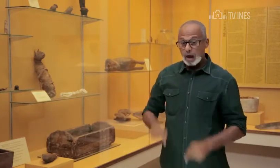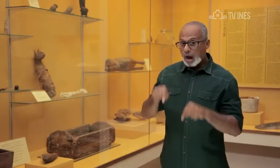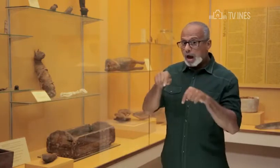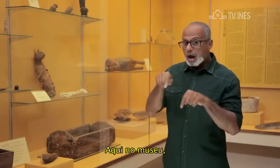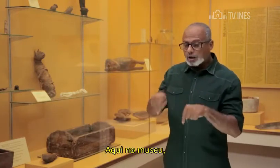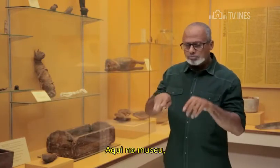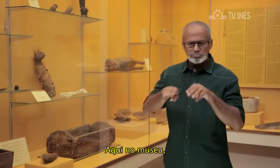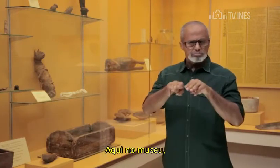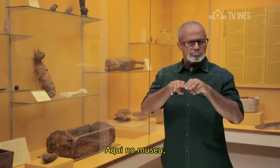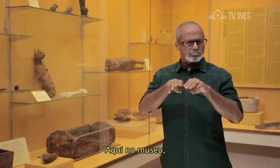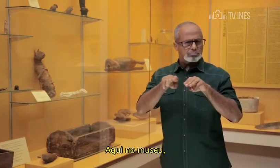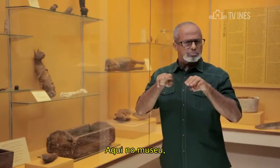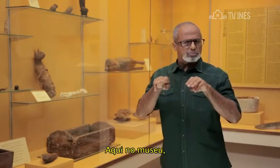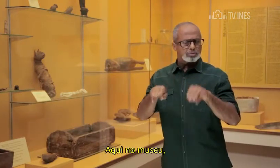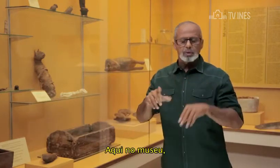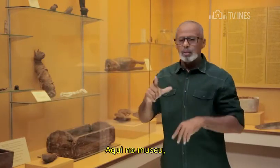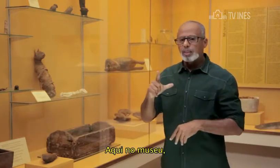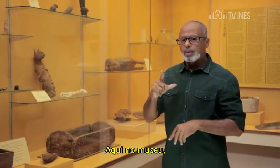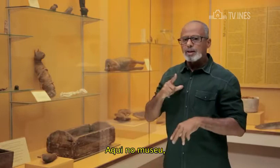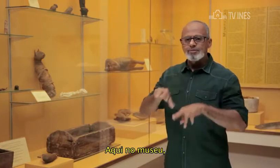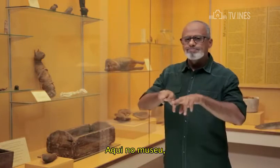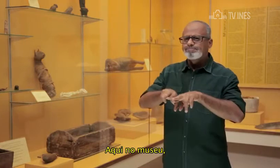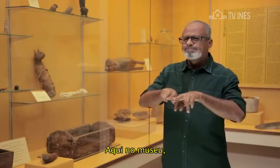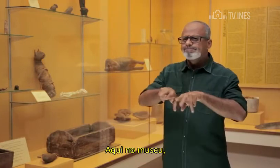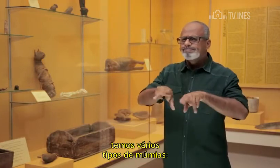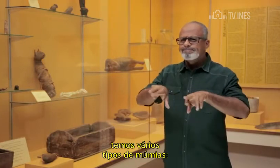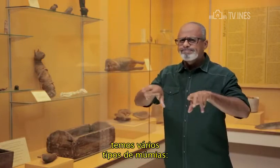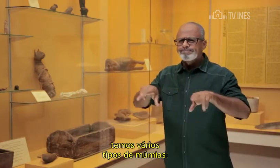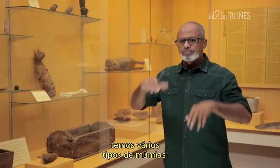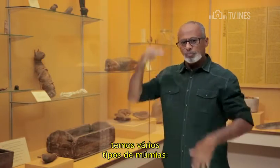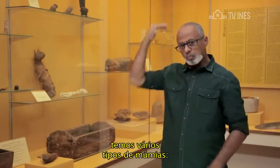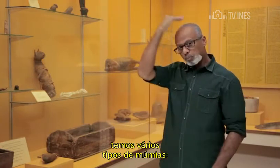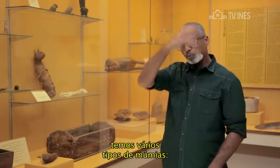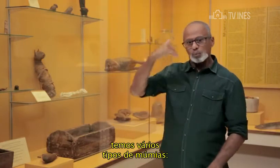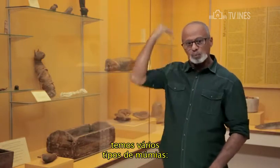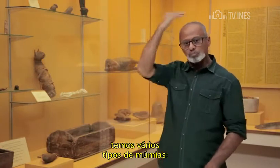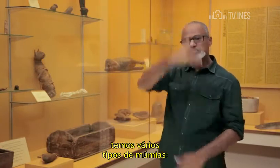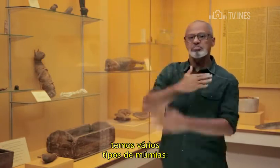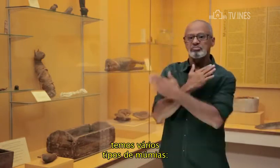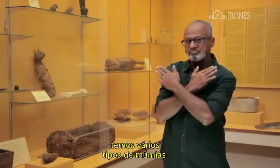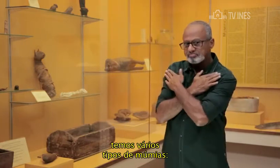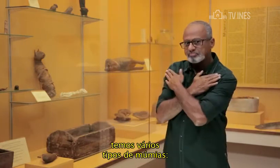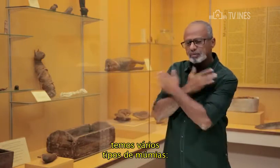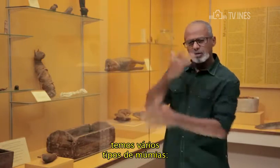Aqui no museu, temos vários tipos de múmias.